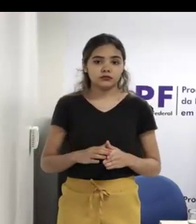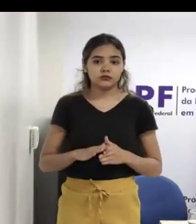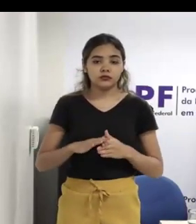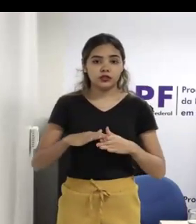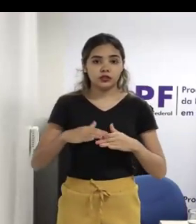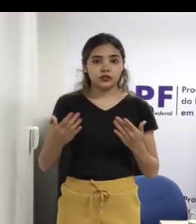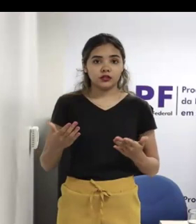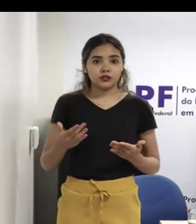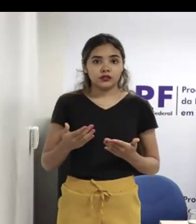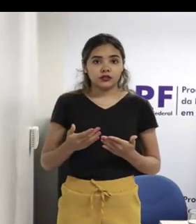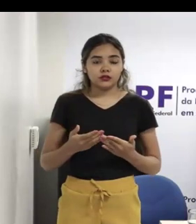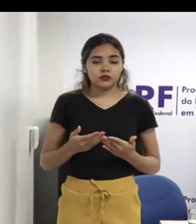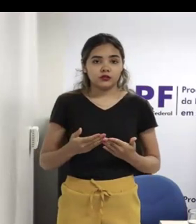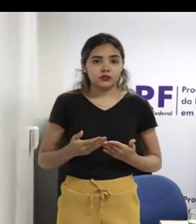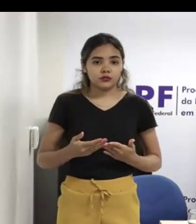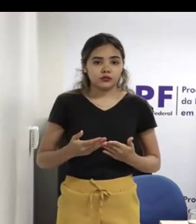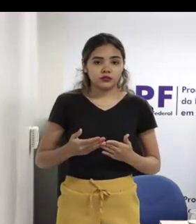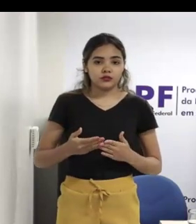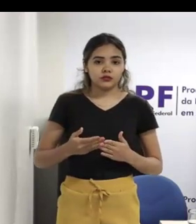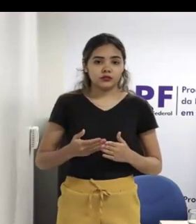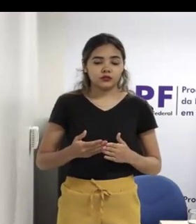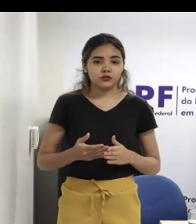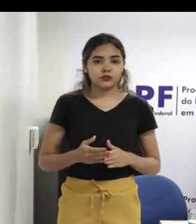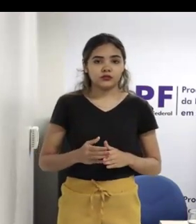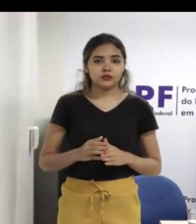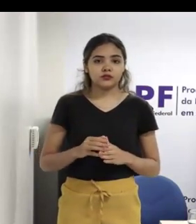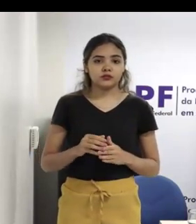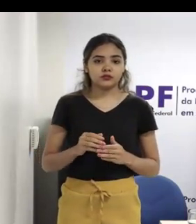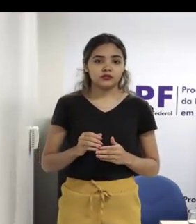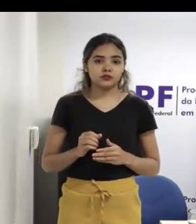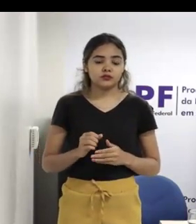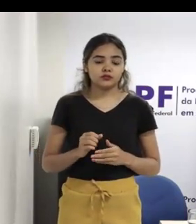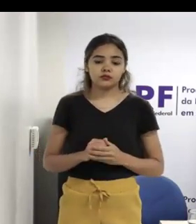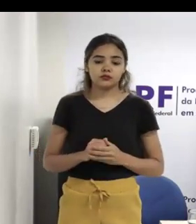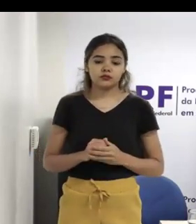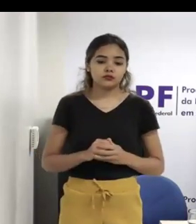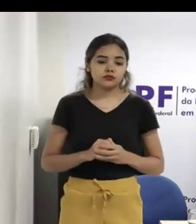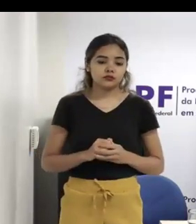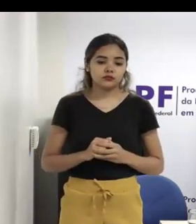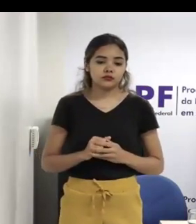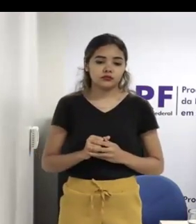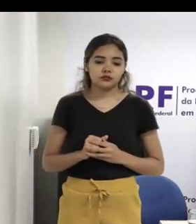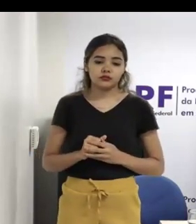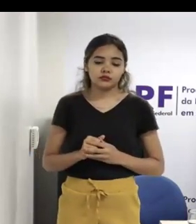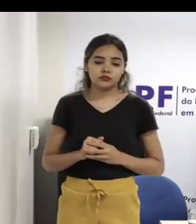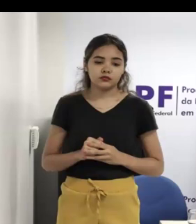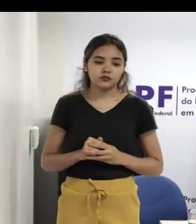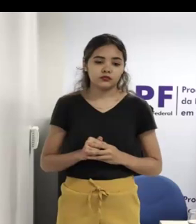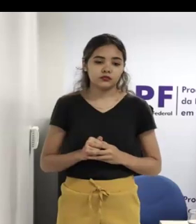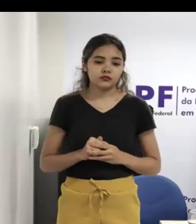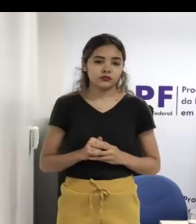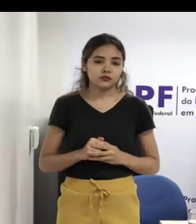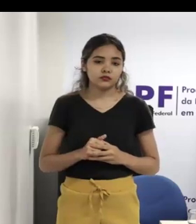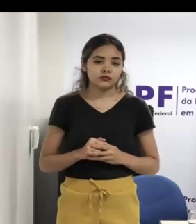algum contato com a criança se qualifica e entende eu tô dizendo isso aqui para vocês todos por meu filho na